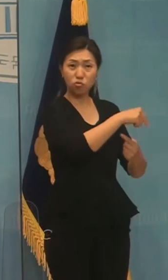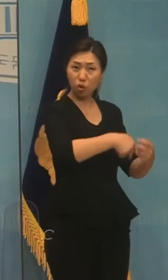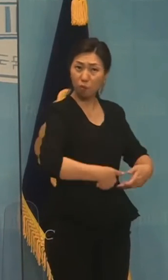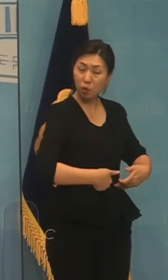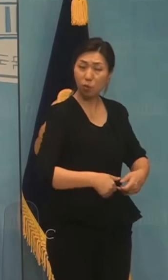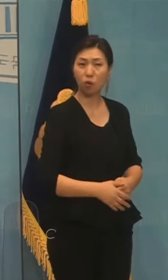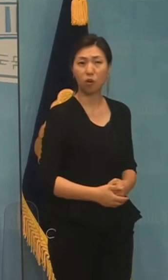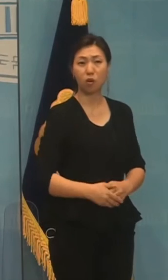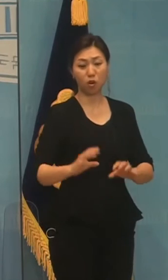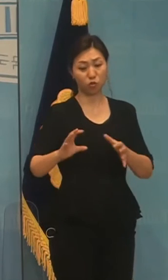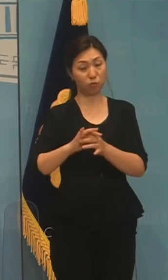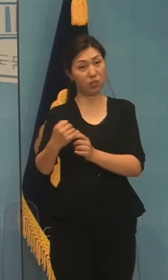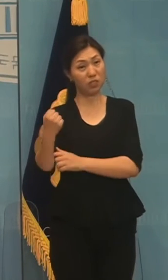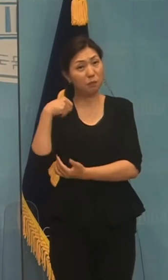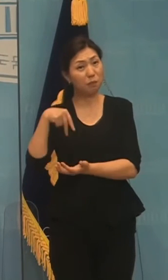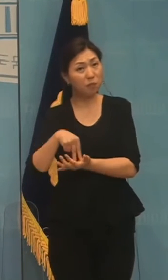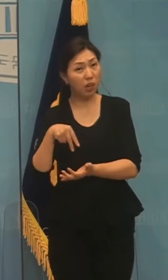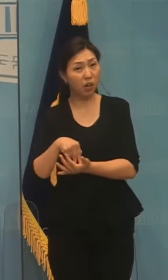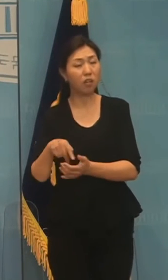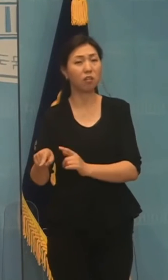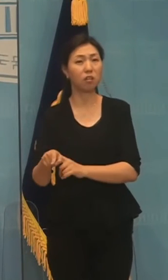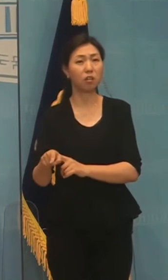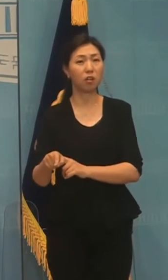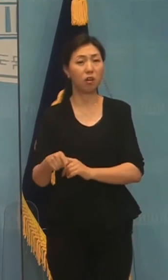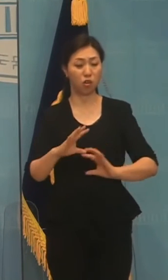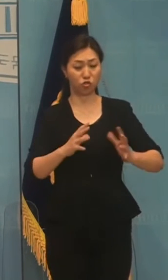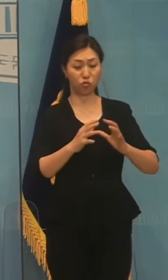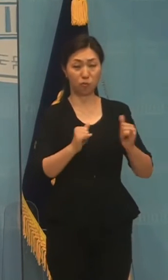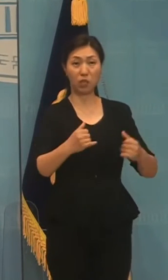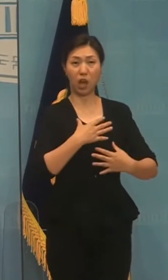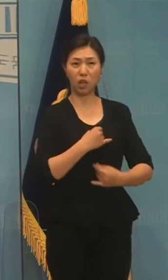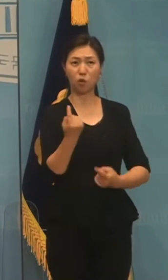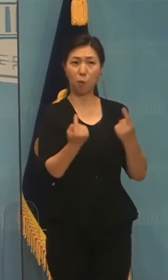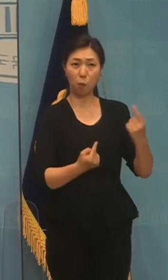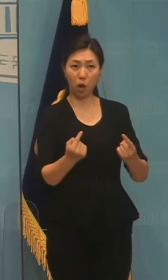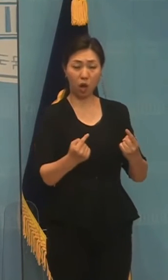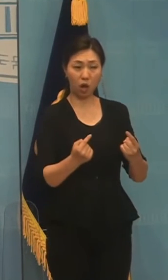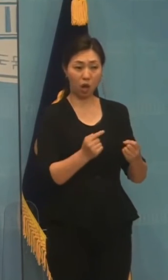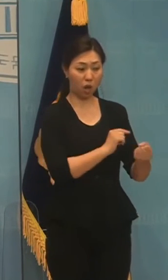국민의힘에게는 국민 안전보다도 원전업계의 이익이 더 중요한 것입니까?